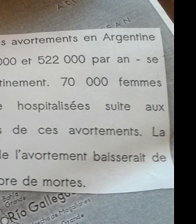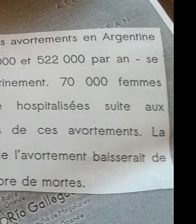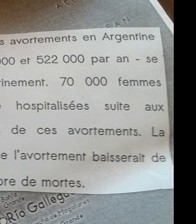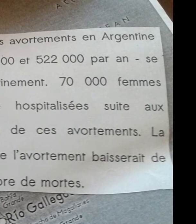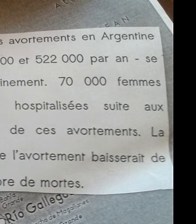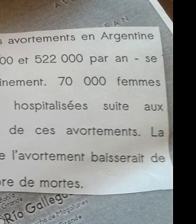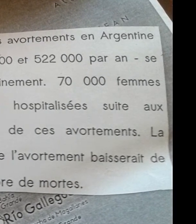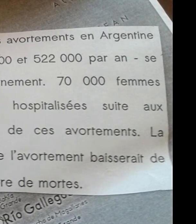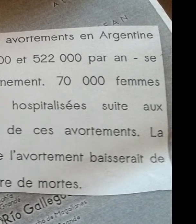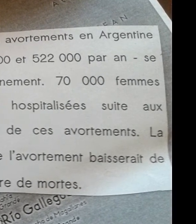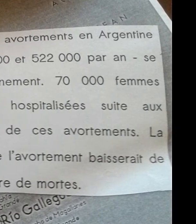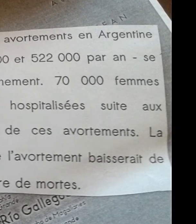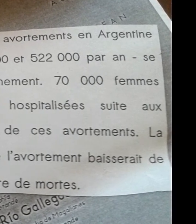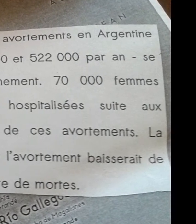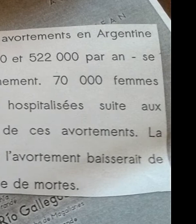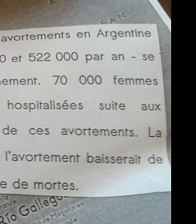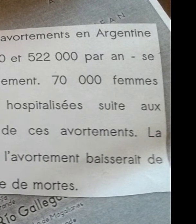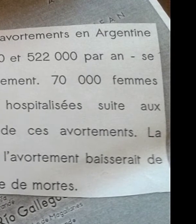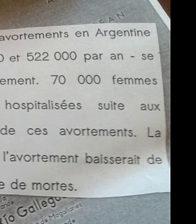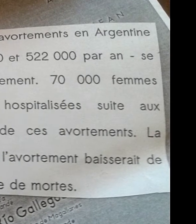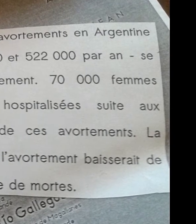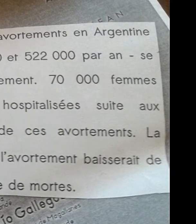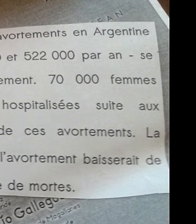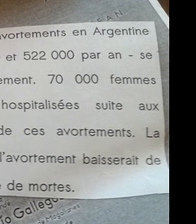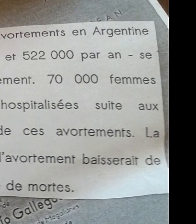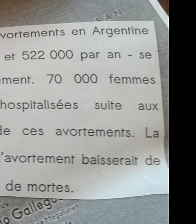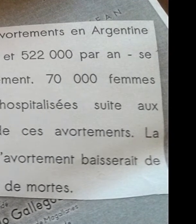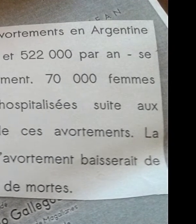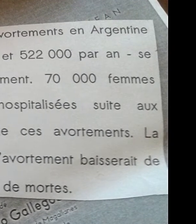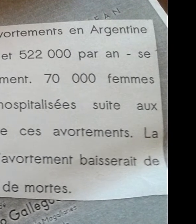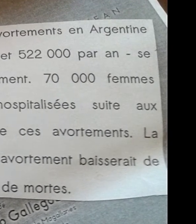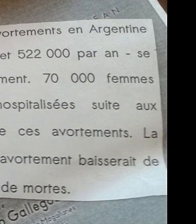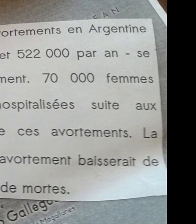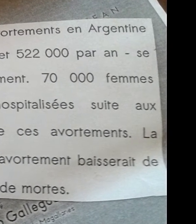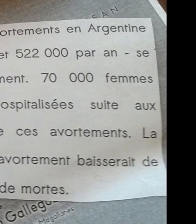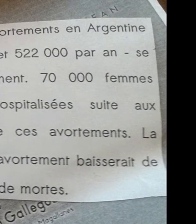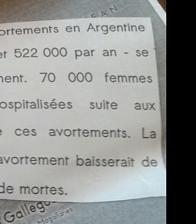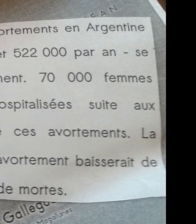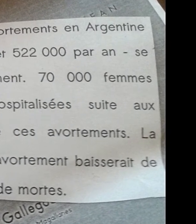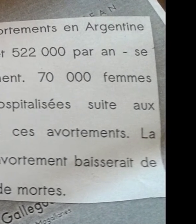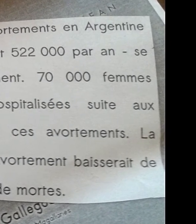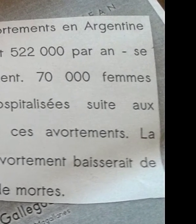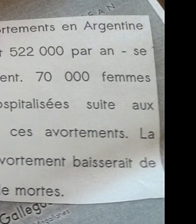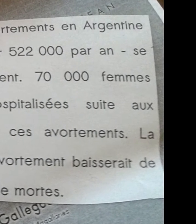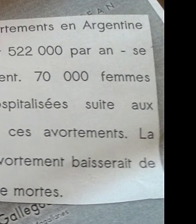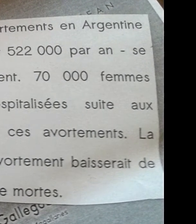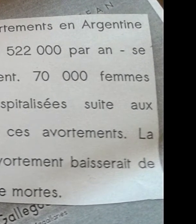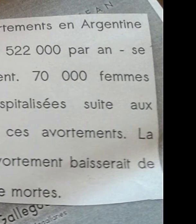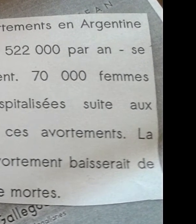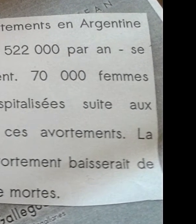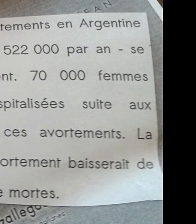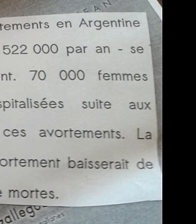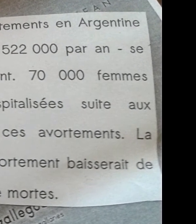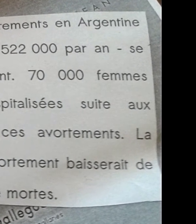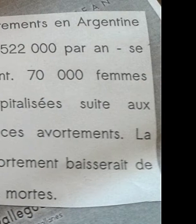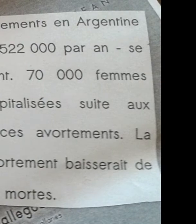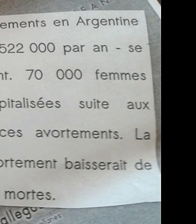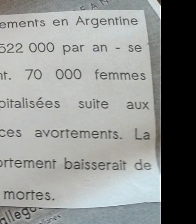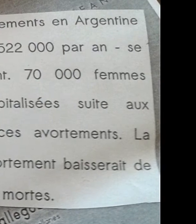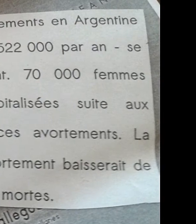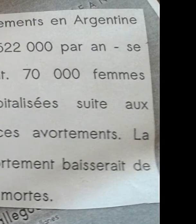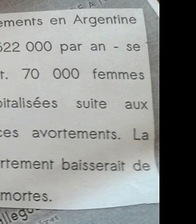armario. Misóginos, aburridos, perversos, fascistoides de alta cuna. Bien nacidos,